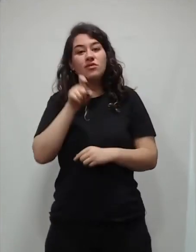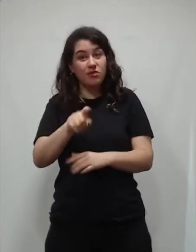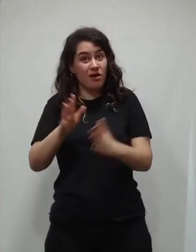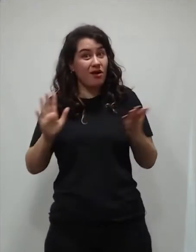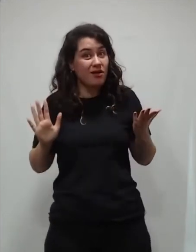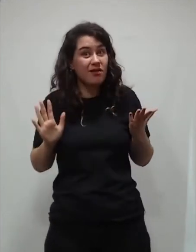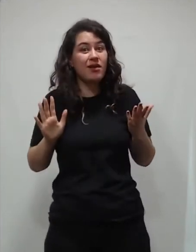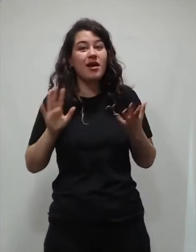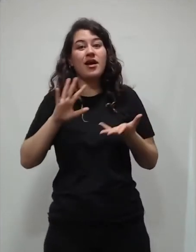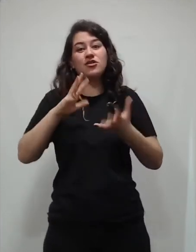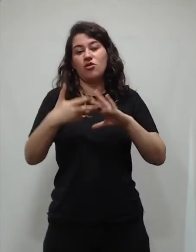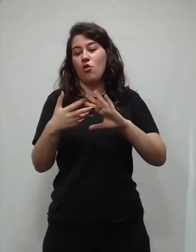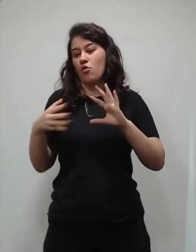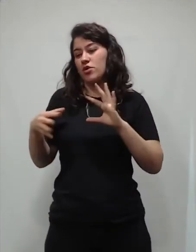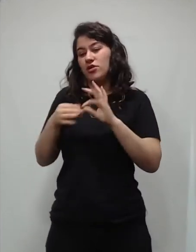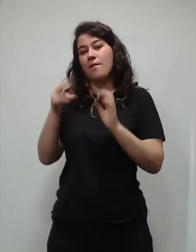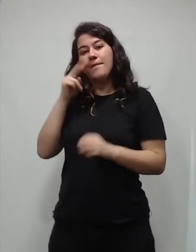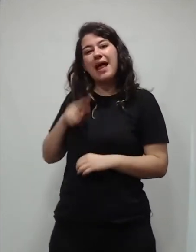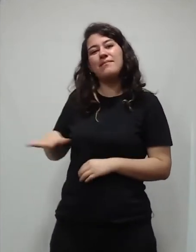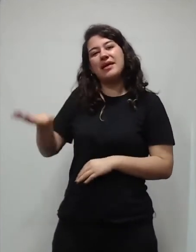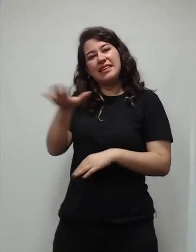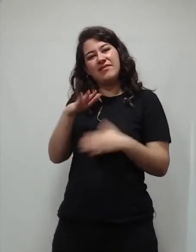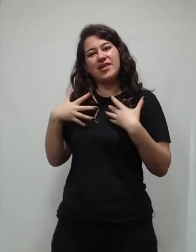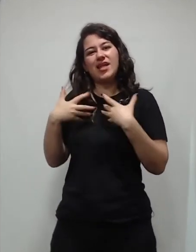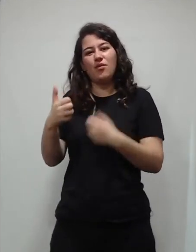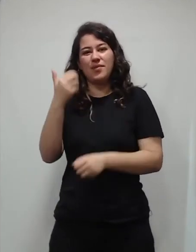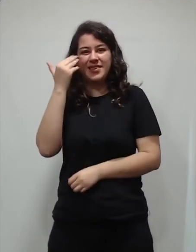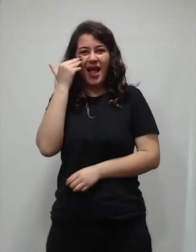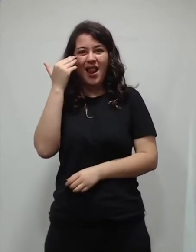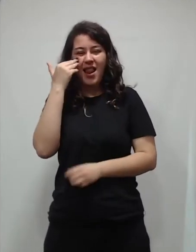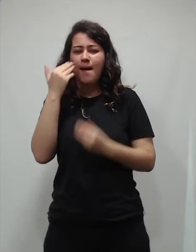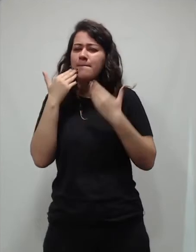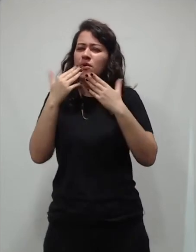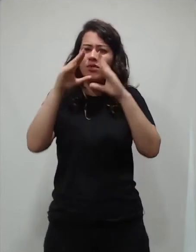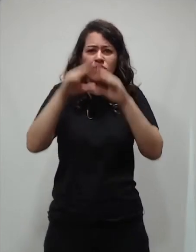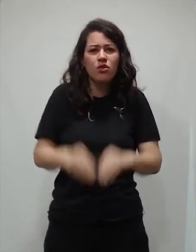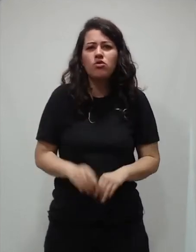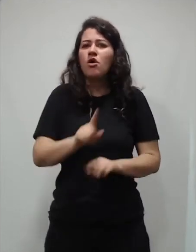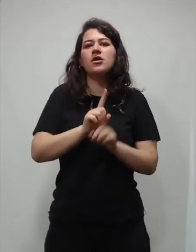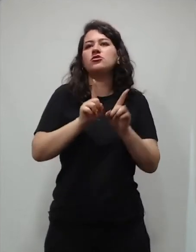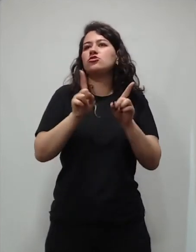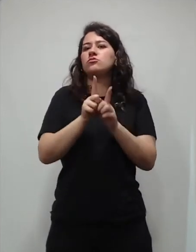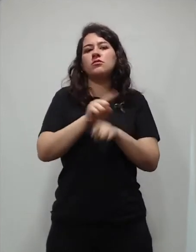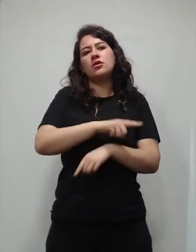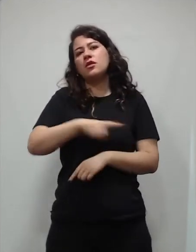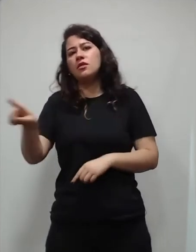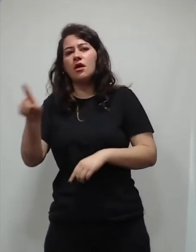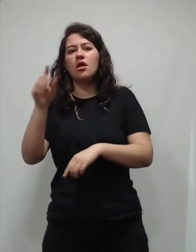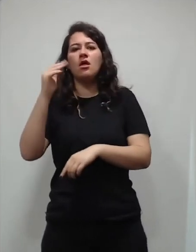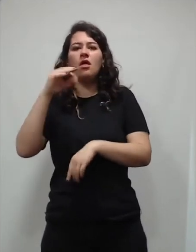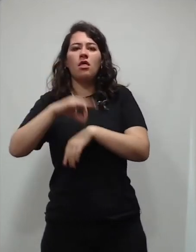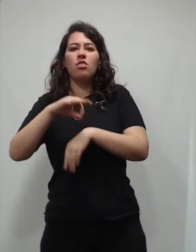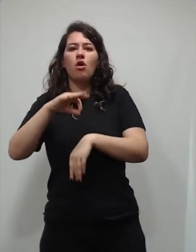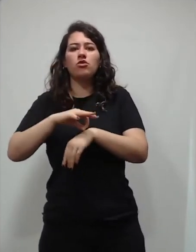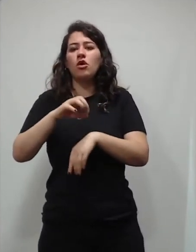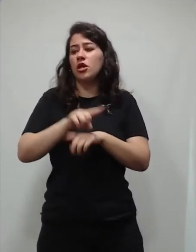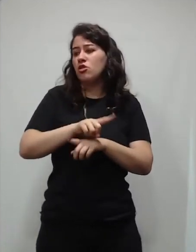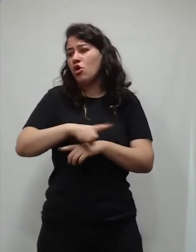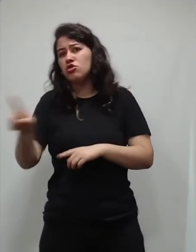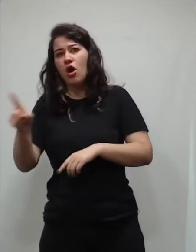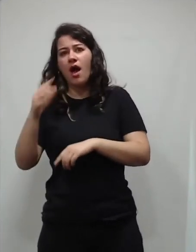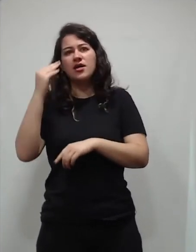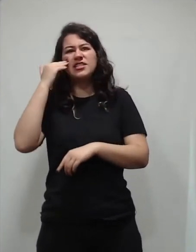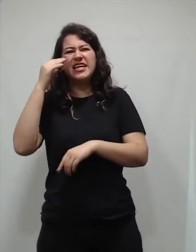es una intervención con perspectiva de salud mental. Eso no es una derivación a pediatra y a pediatra